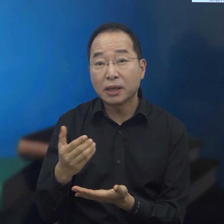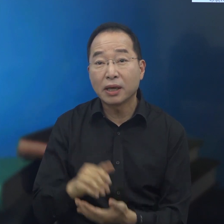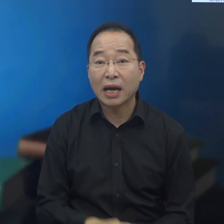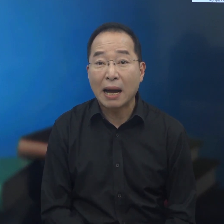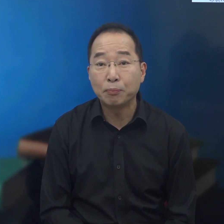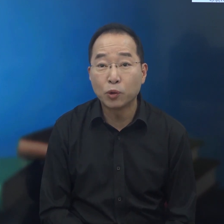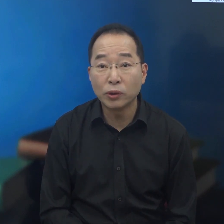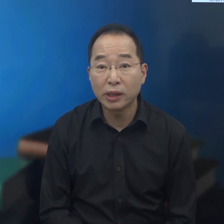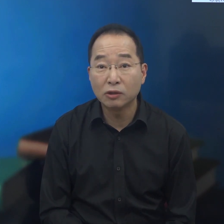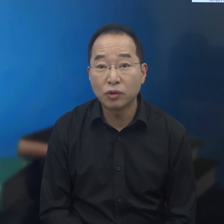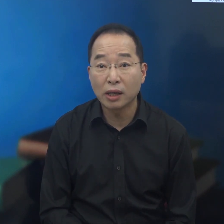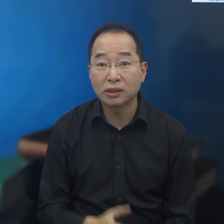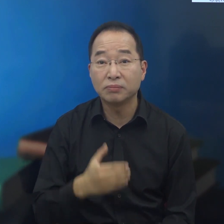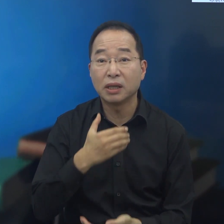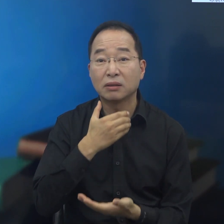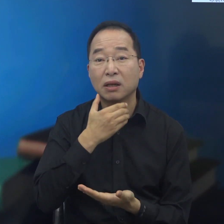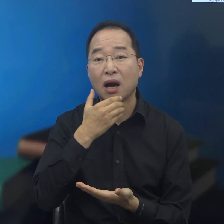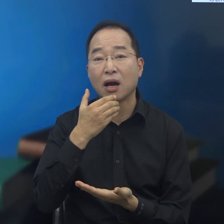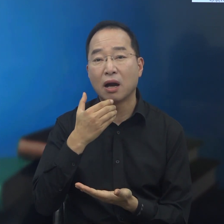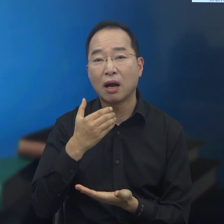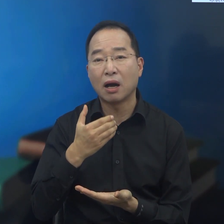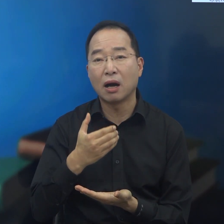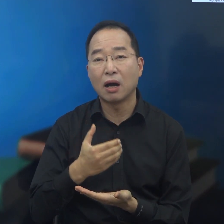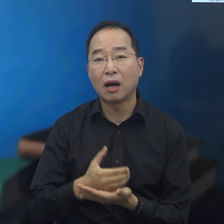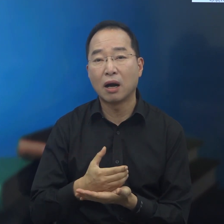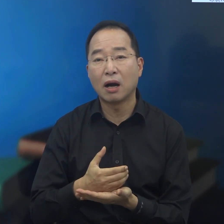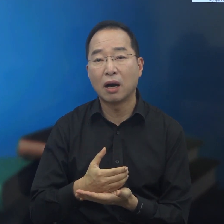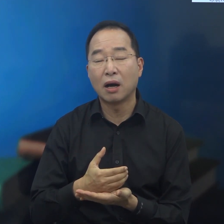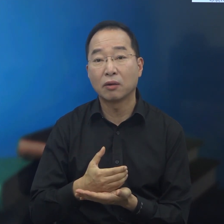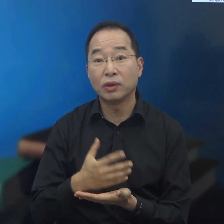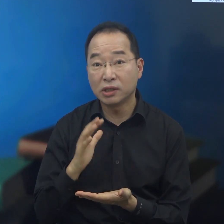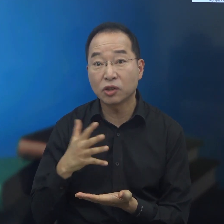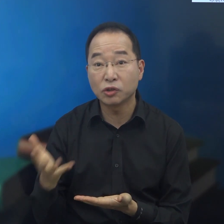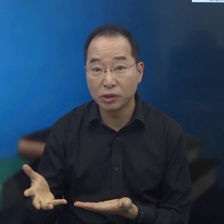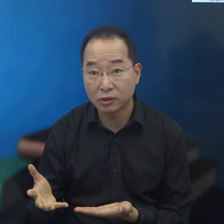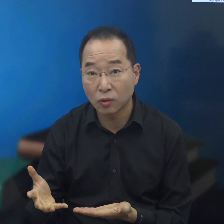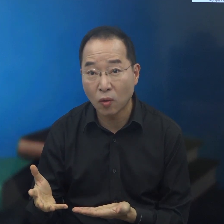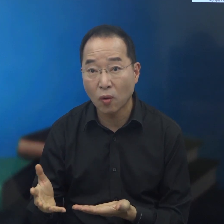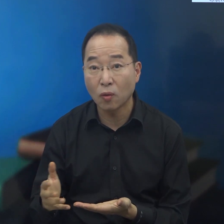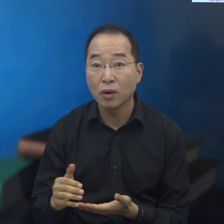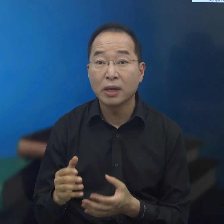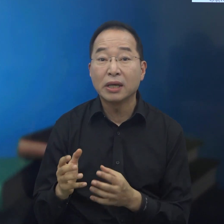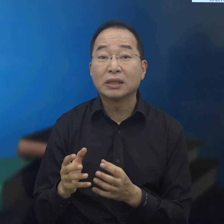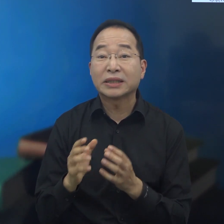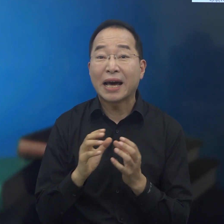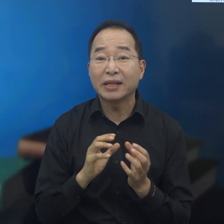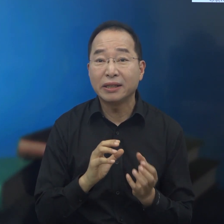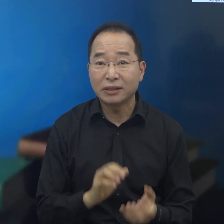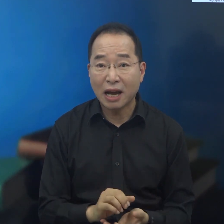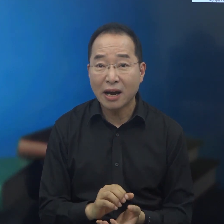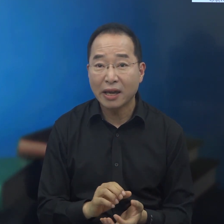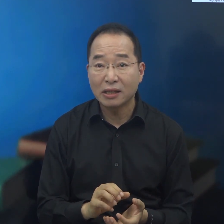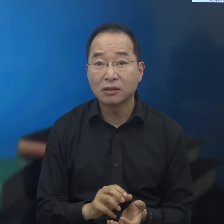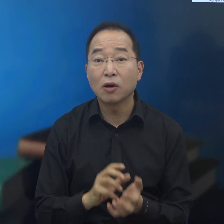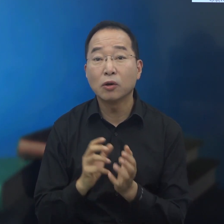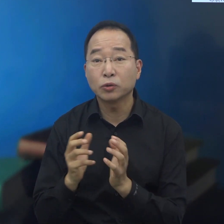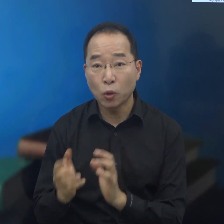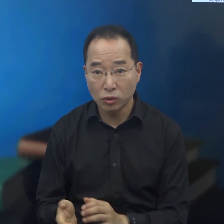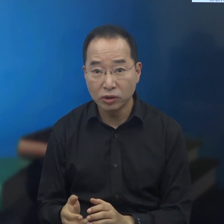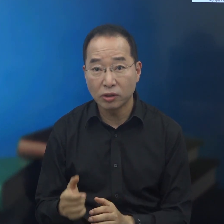게 감동이라는 수화가 있습니다. 그때 굉장히 천천히 쓰고 사기를 당해서 속은